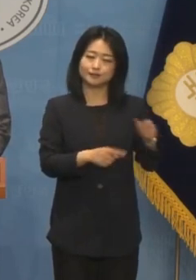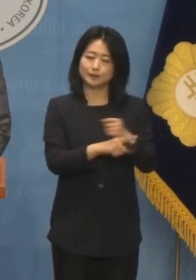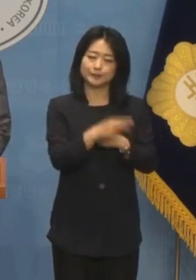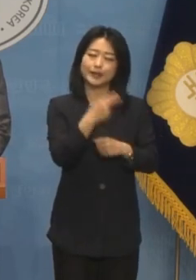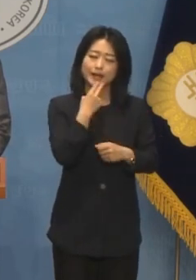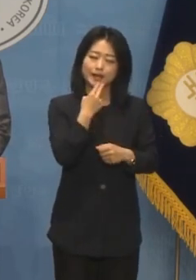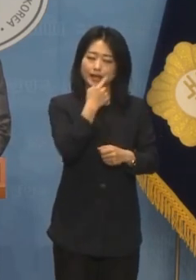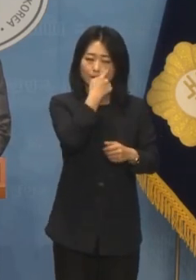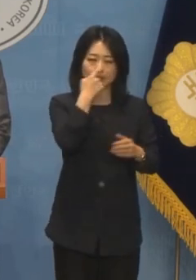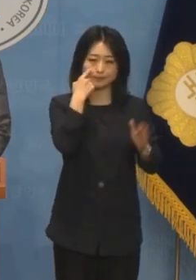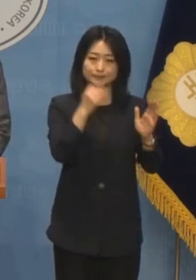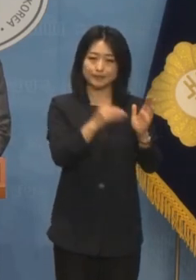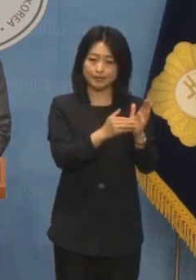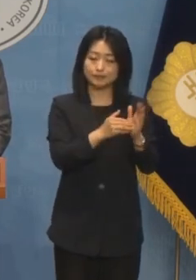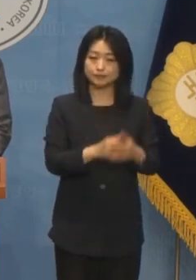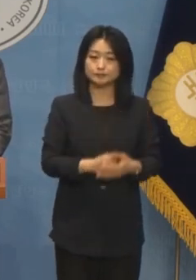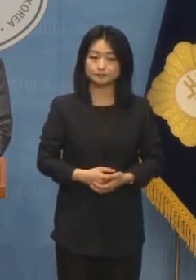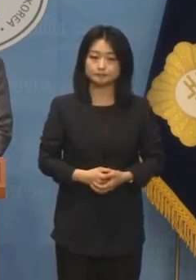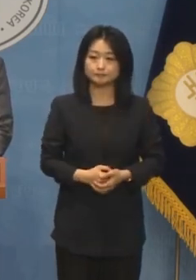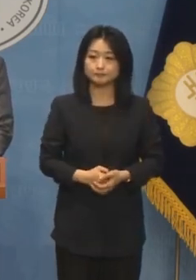확인했습니다.